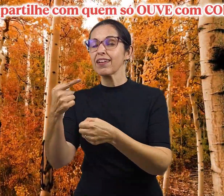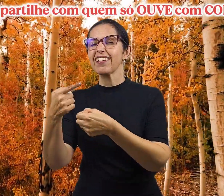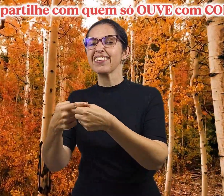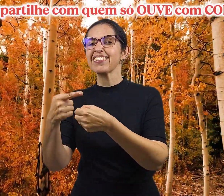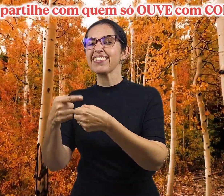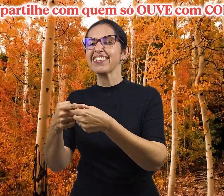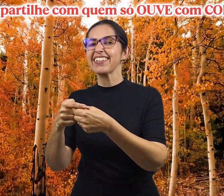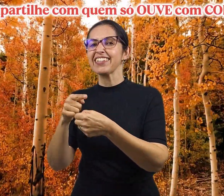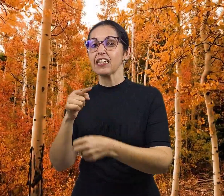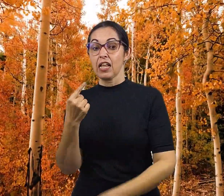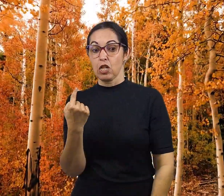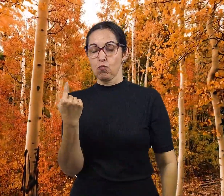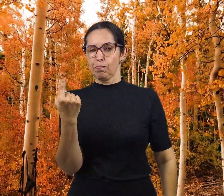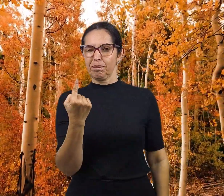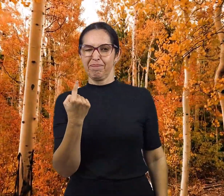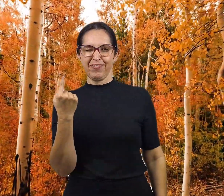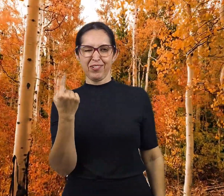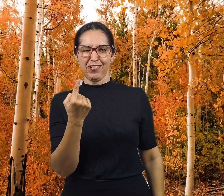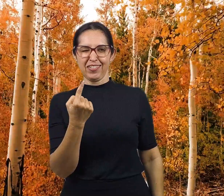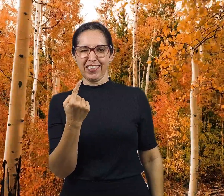mais sozinho como da primeira vez.